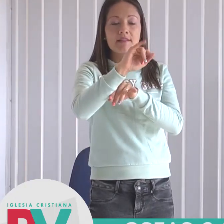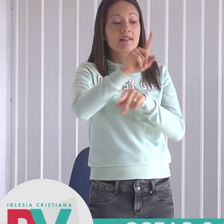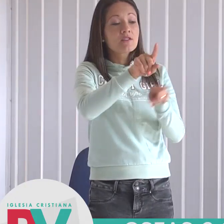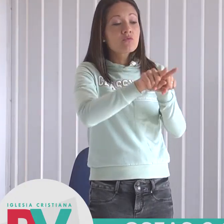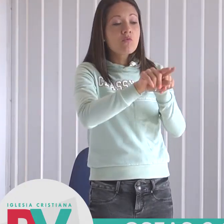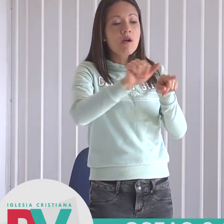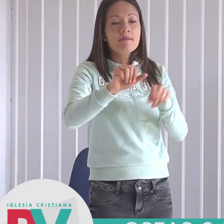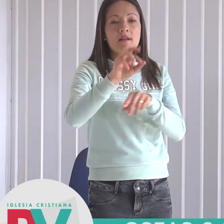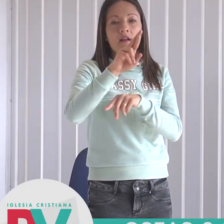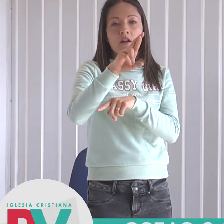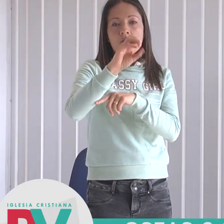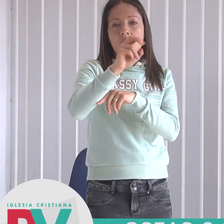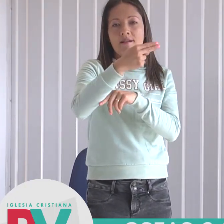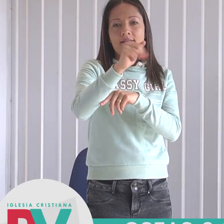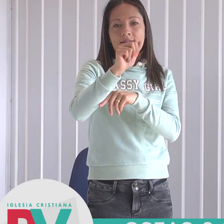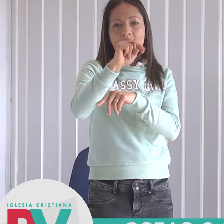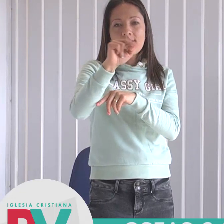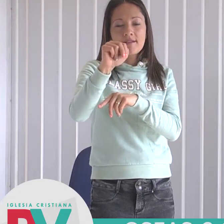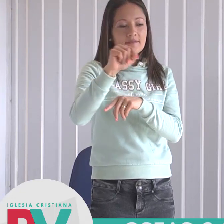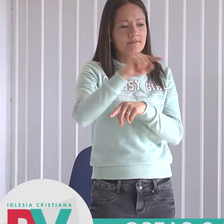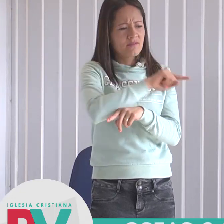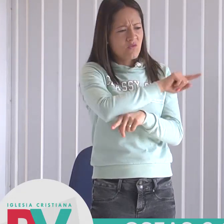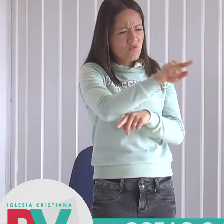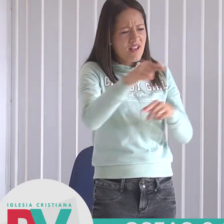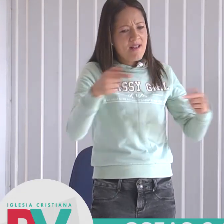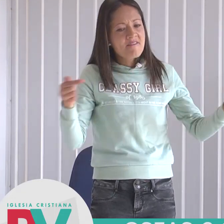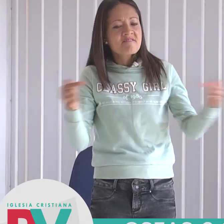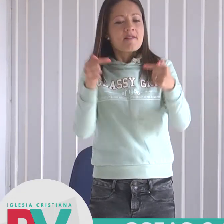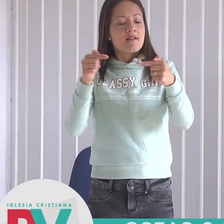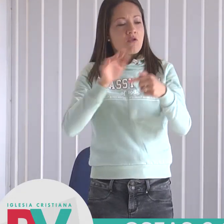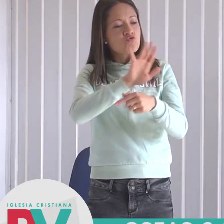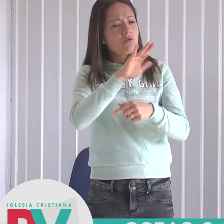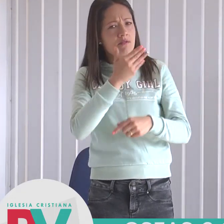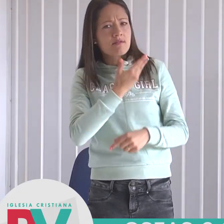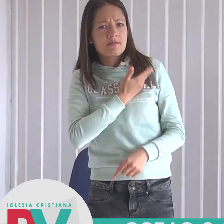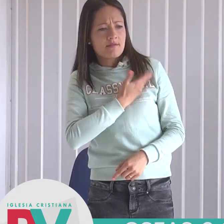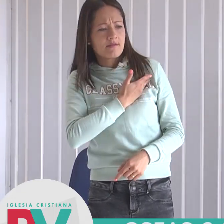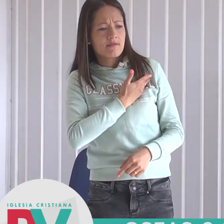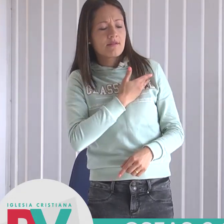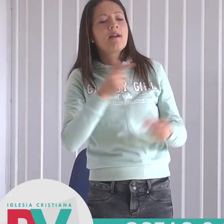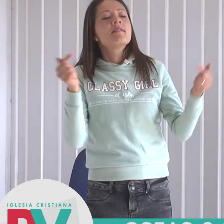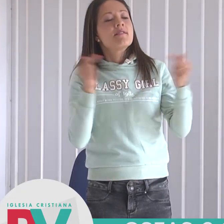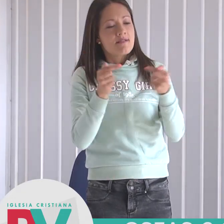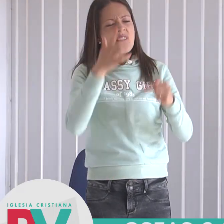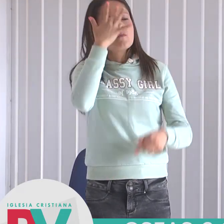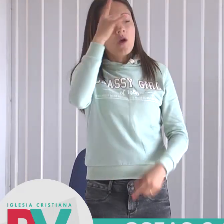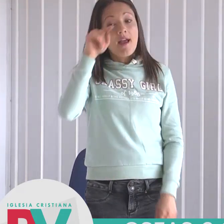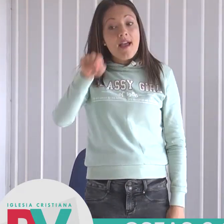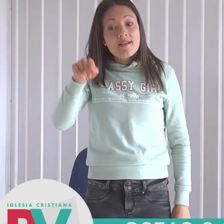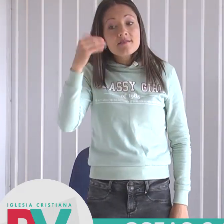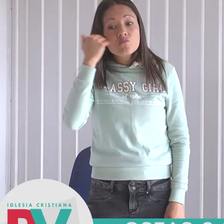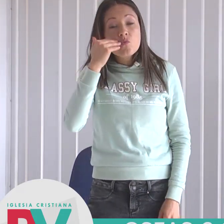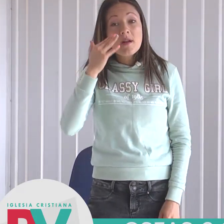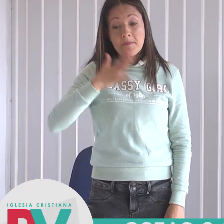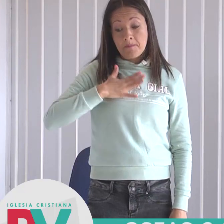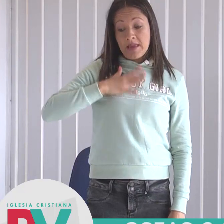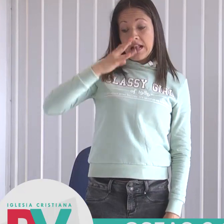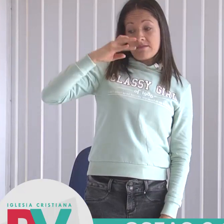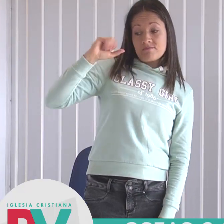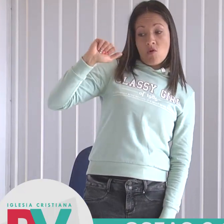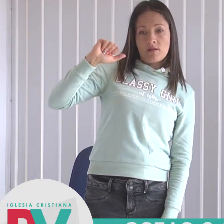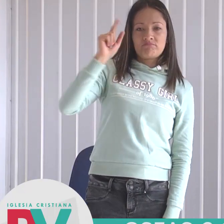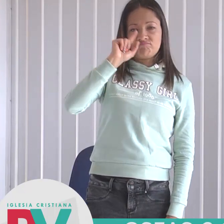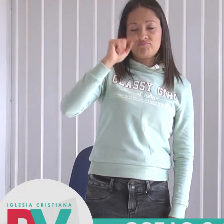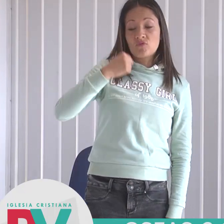hermanas, Ruama. Contended con vuestra madre, contended porque ella no es mi mujer, ni yo su